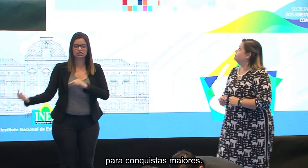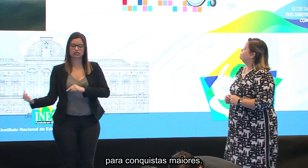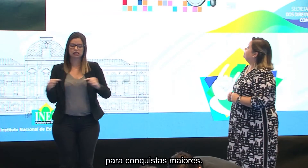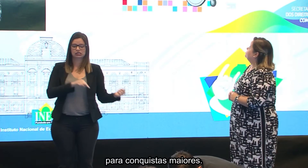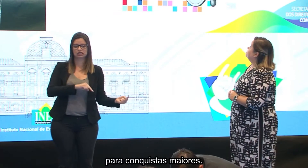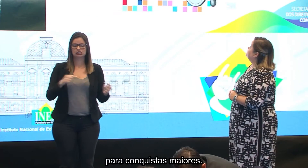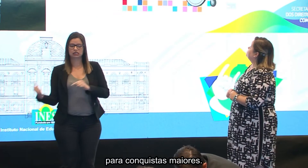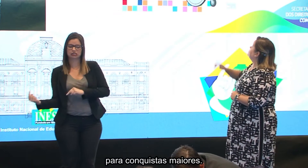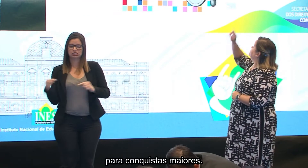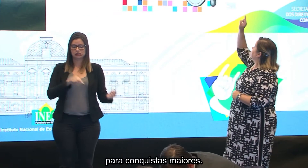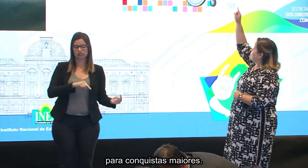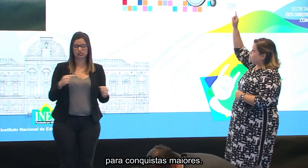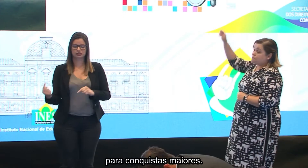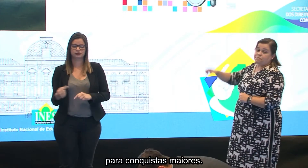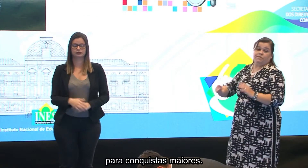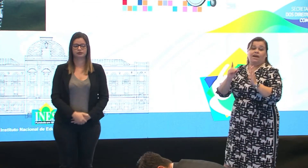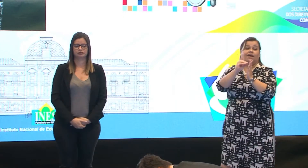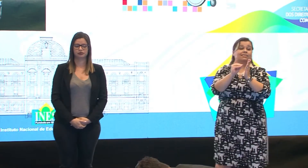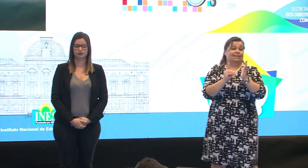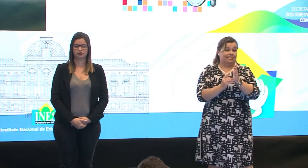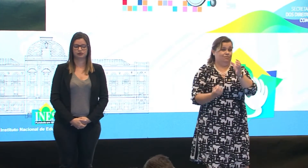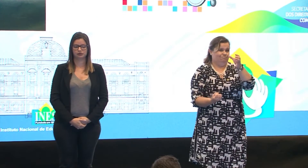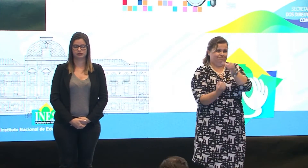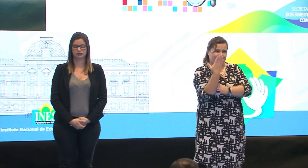para conquistas maiores.